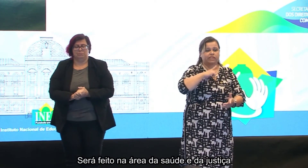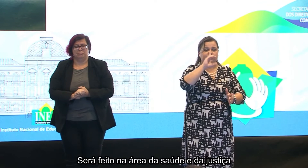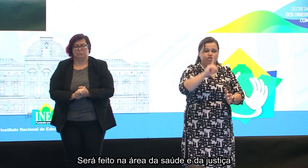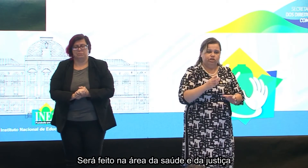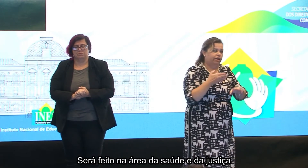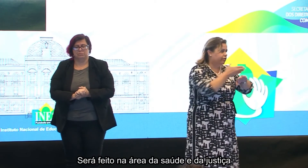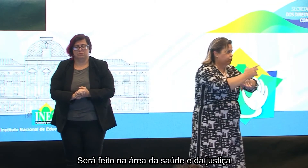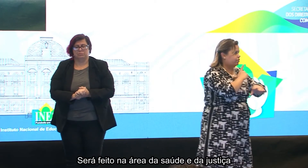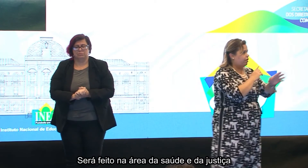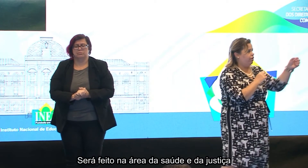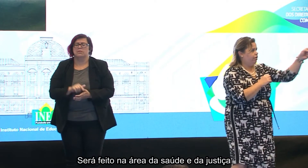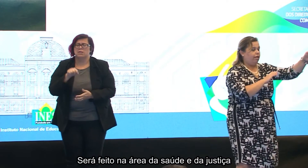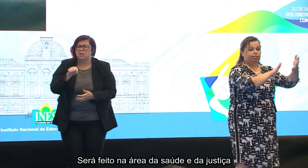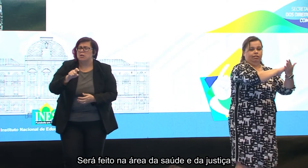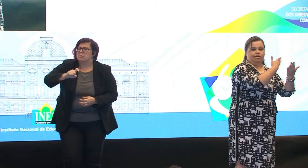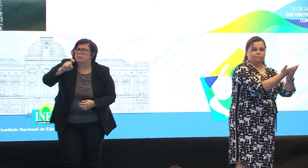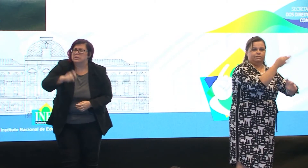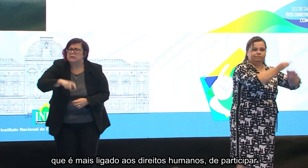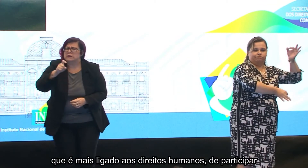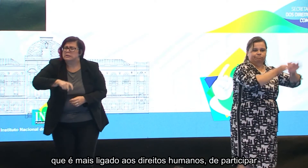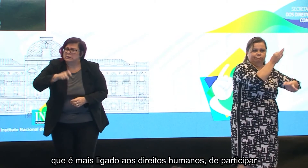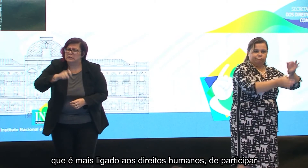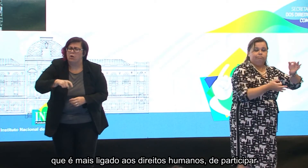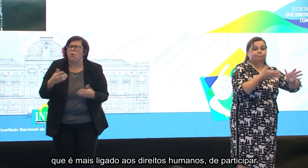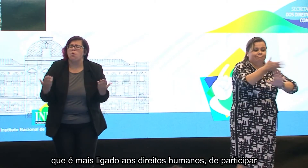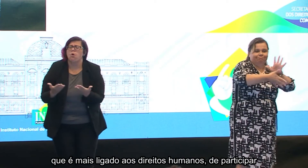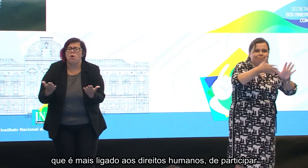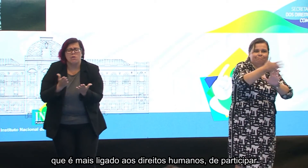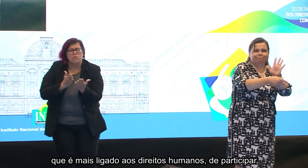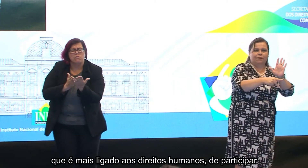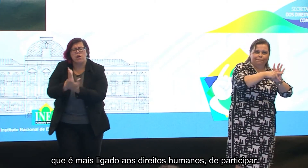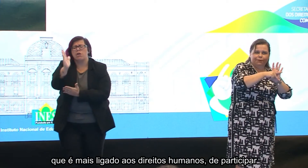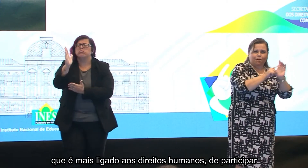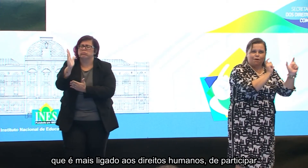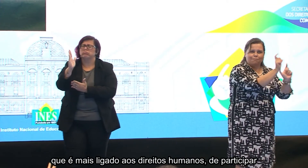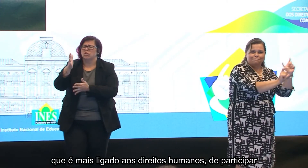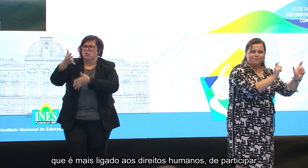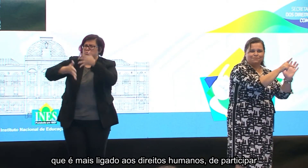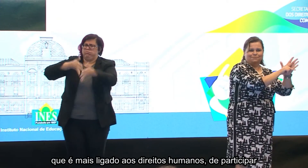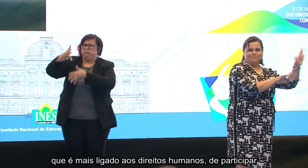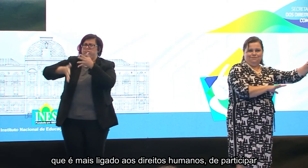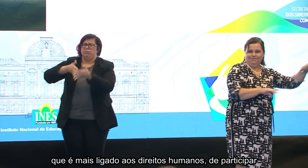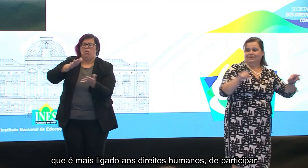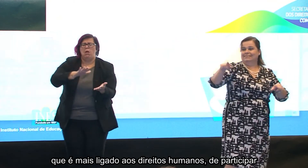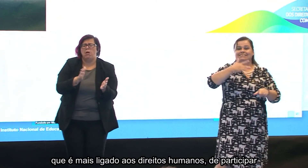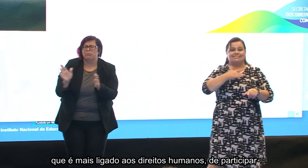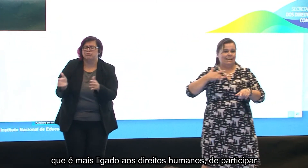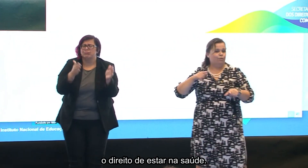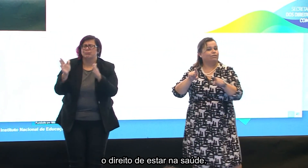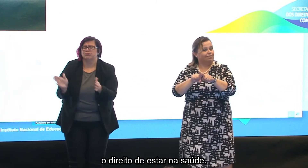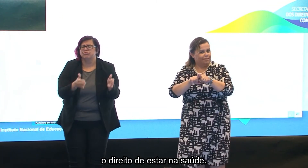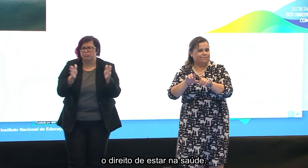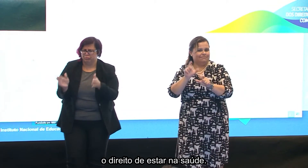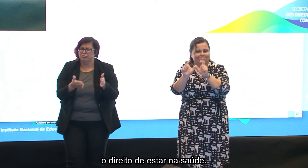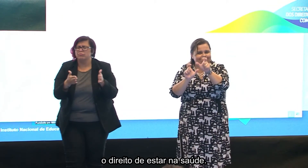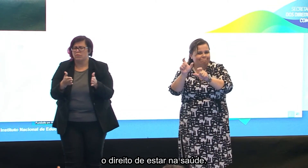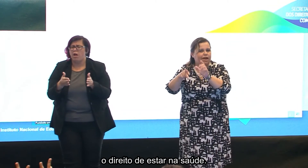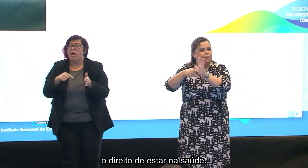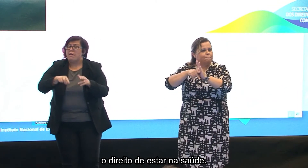saúde e da justiça, que é mais ligado aos direitos humanos, o direito de participar, o direito de estar na saúde,